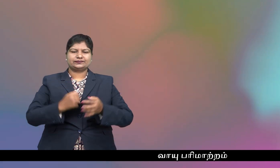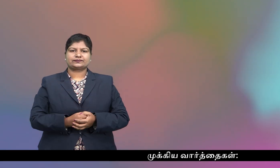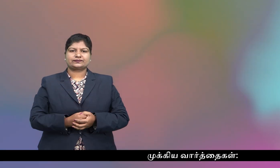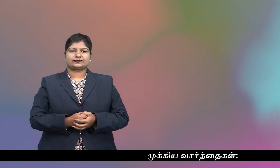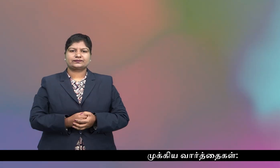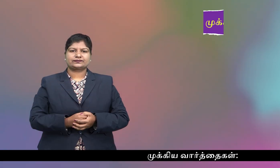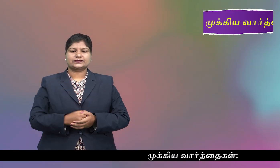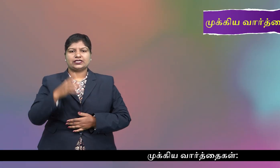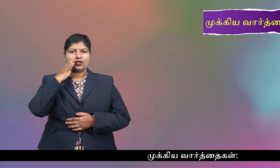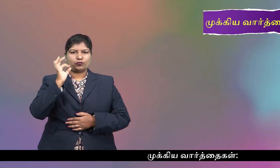முக்கிய வார்த்தைகள்: